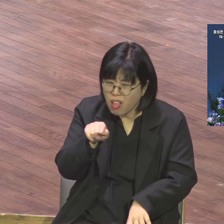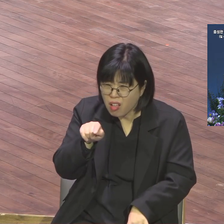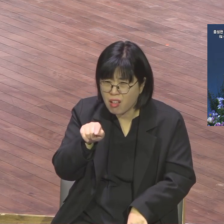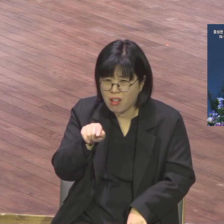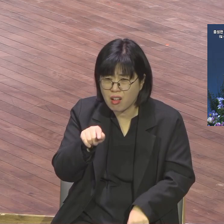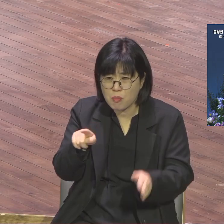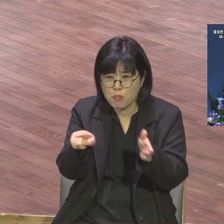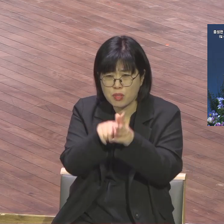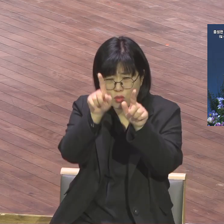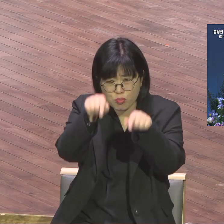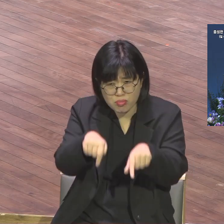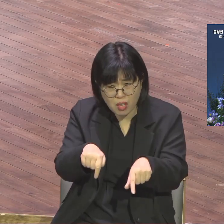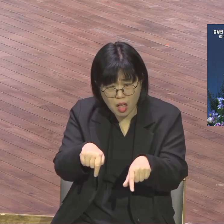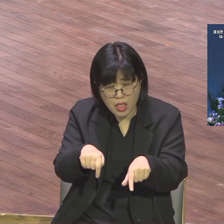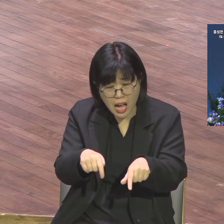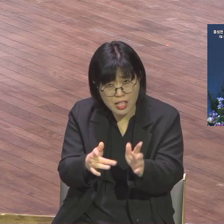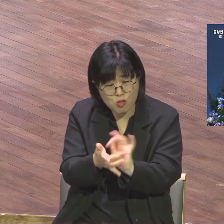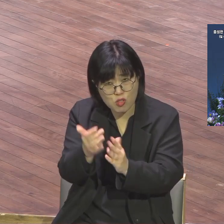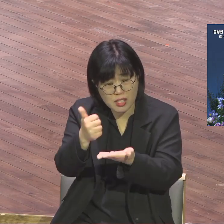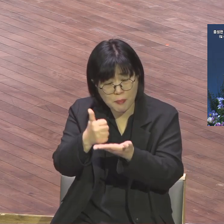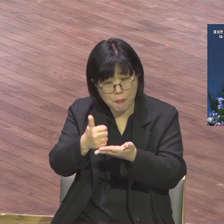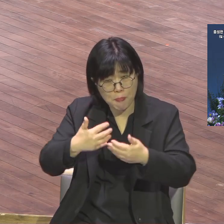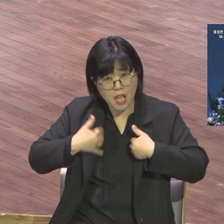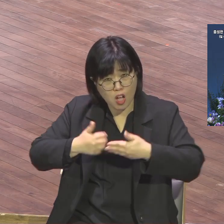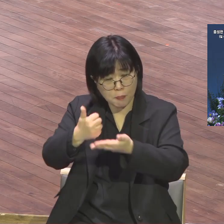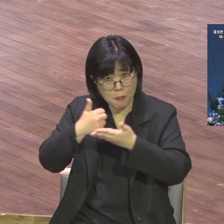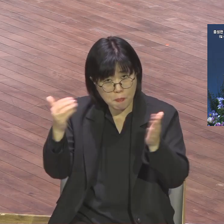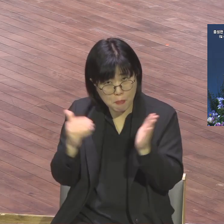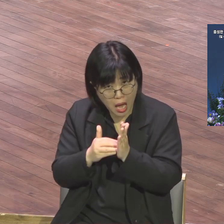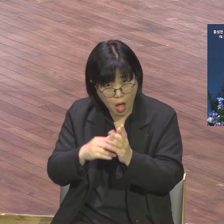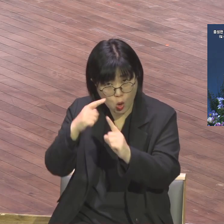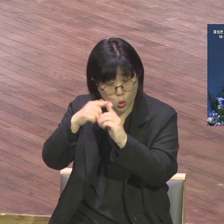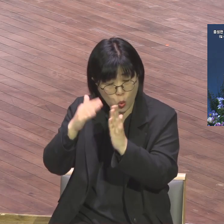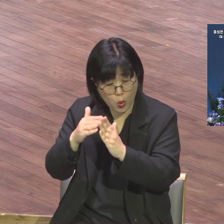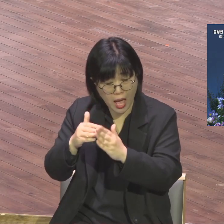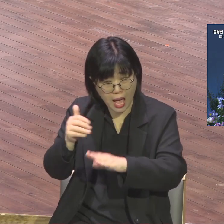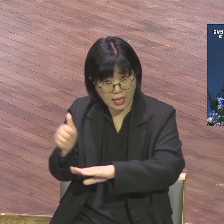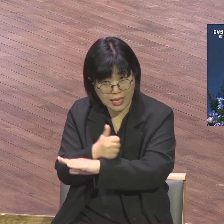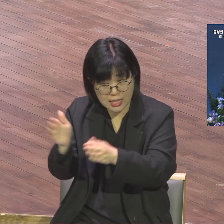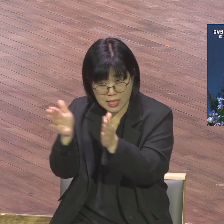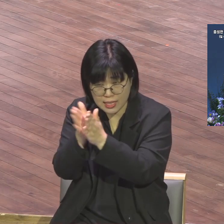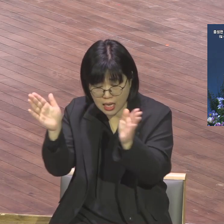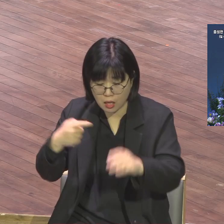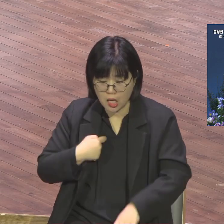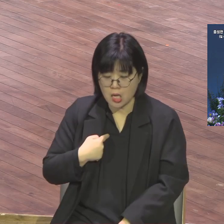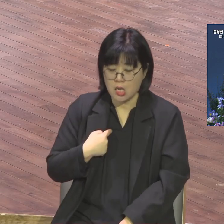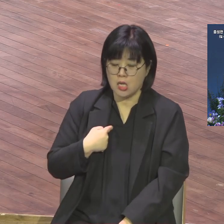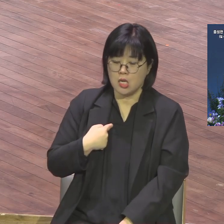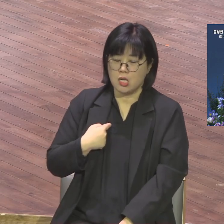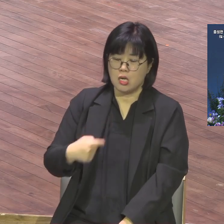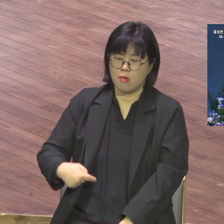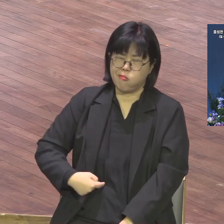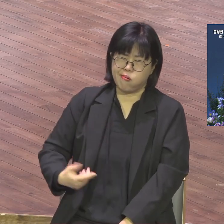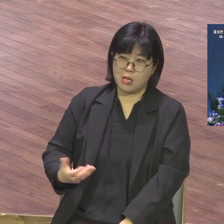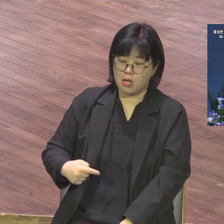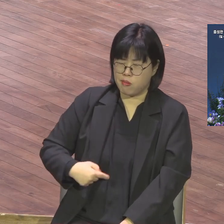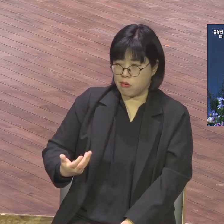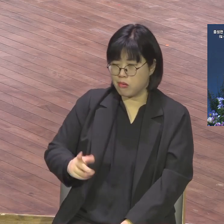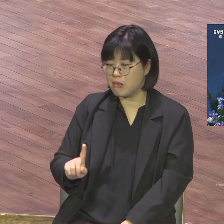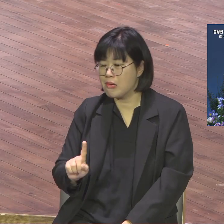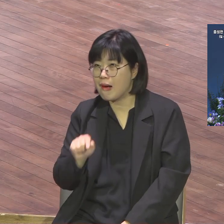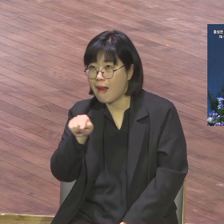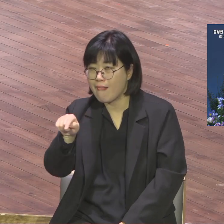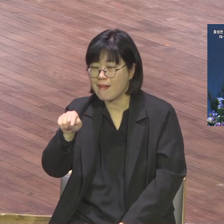와서 정착한다, 종교생활 하다가 그냥 자기 말 잘 들었는데 안 듣고 와서 교회 앉아있다 가만 놔두지